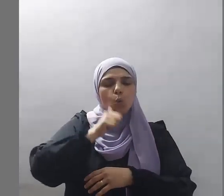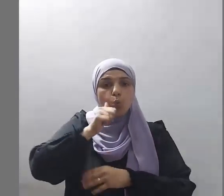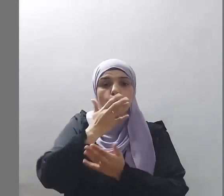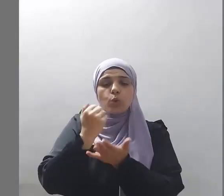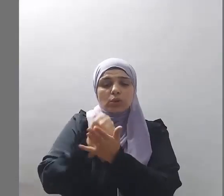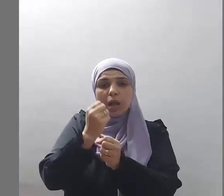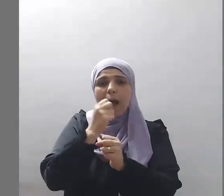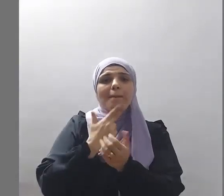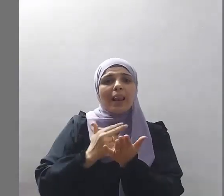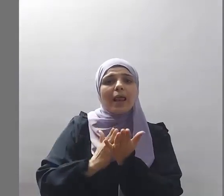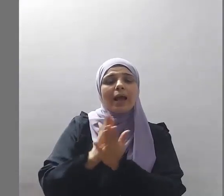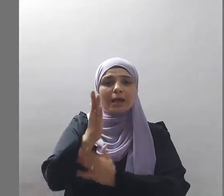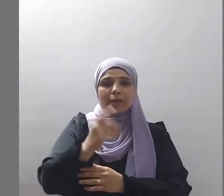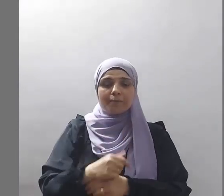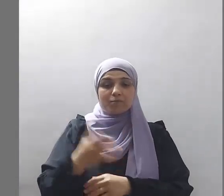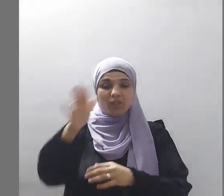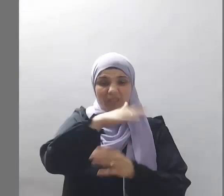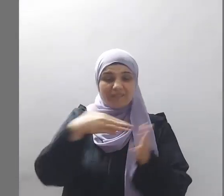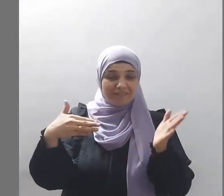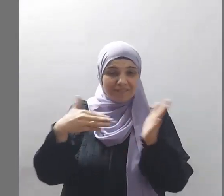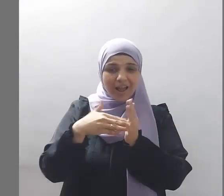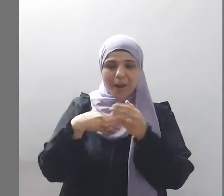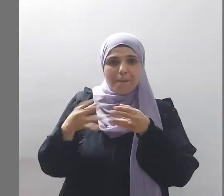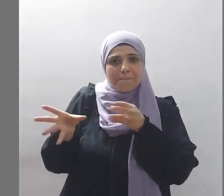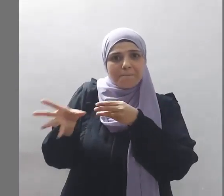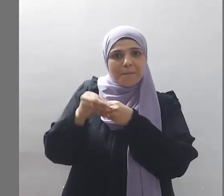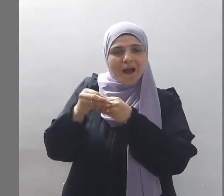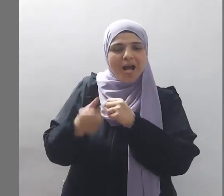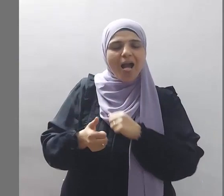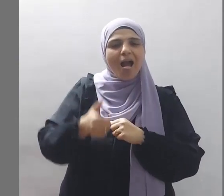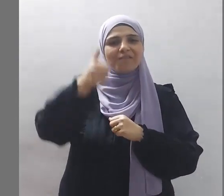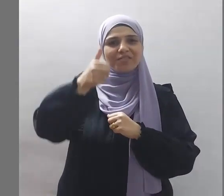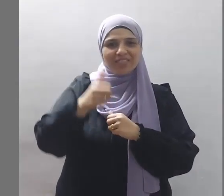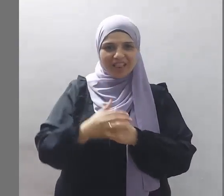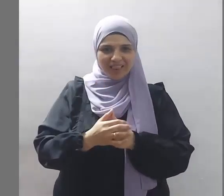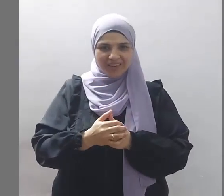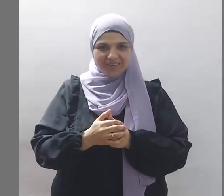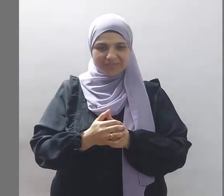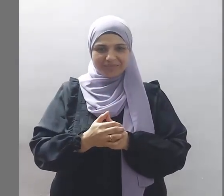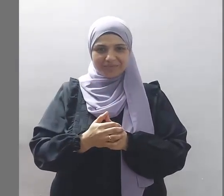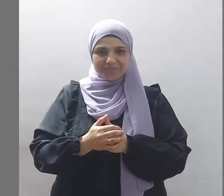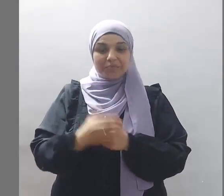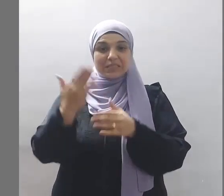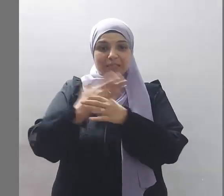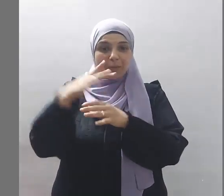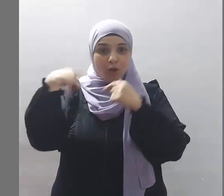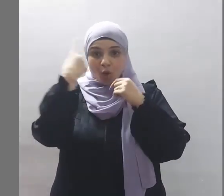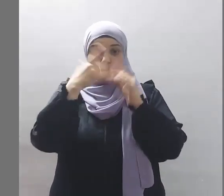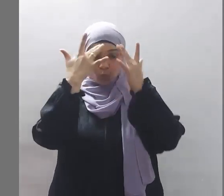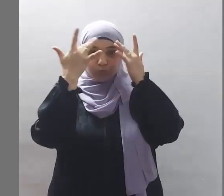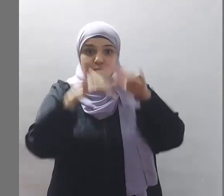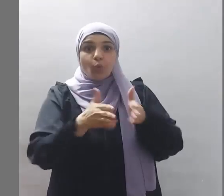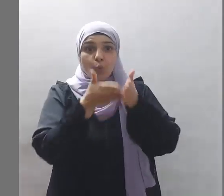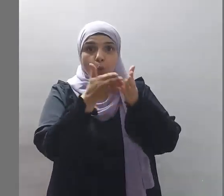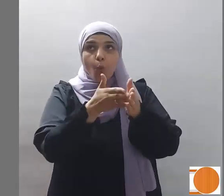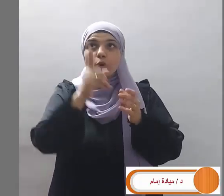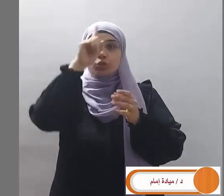والصالحين وحسن أولئك رفيقا. لأجل هذه الكرامة الربانية